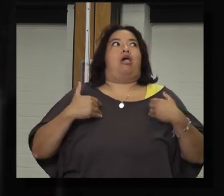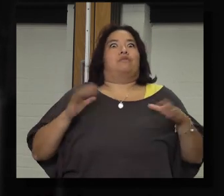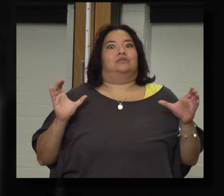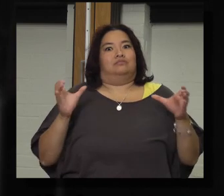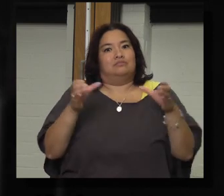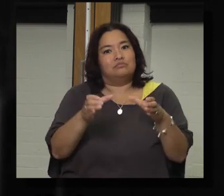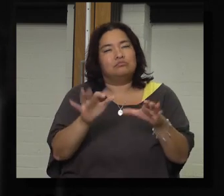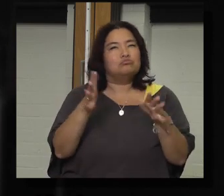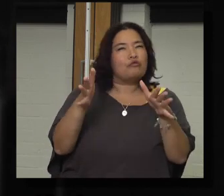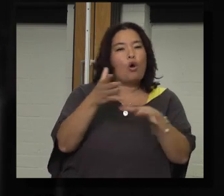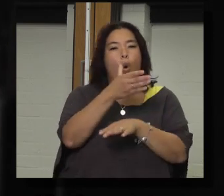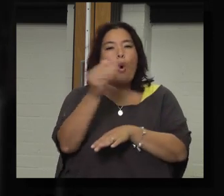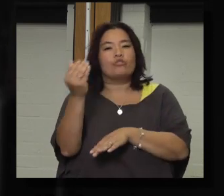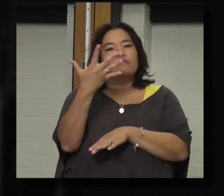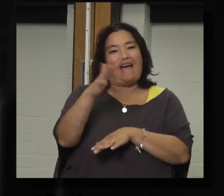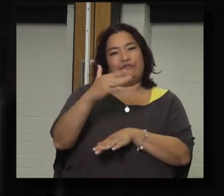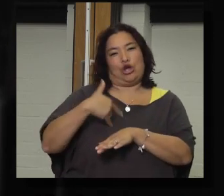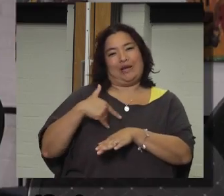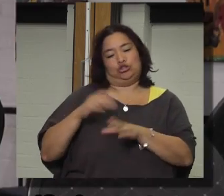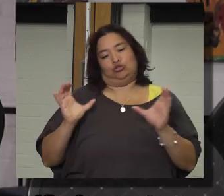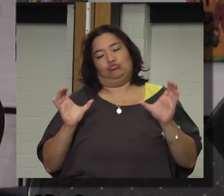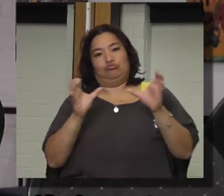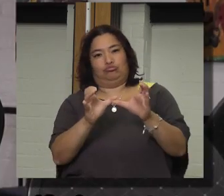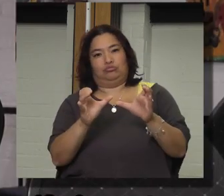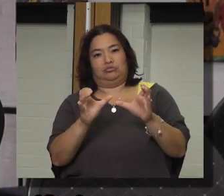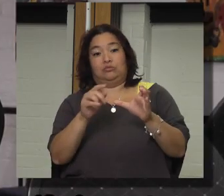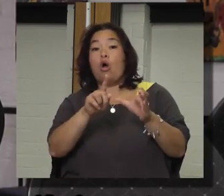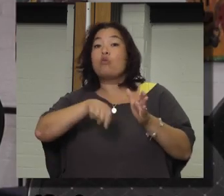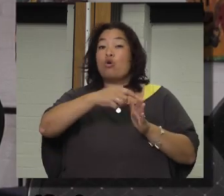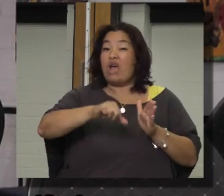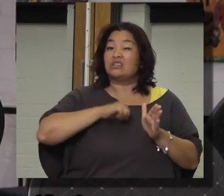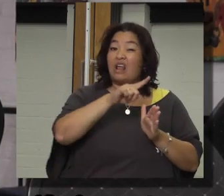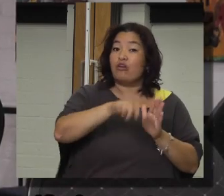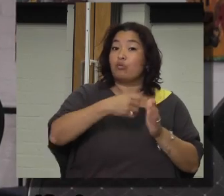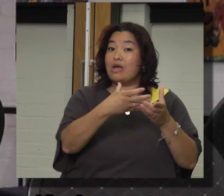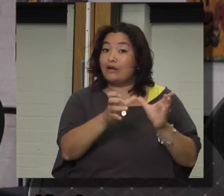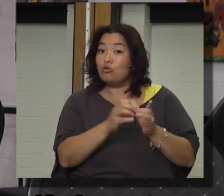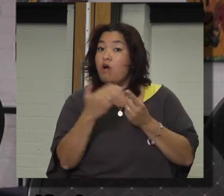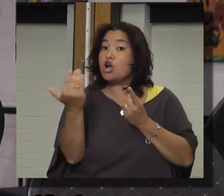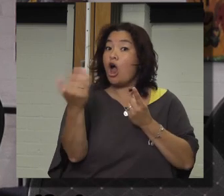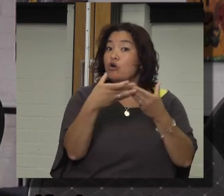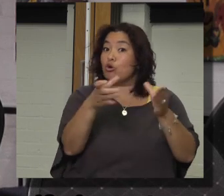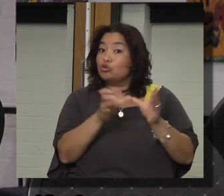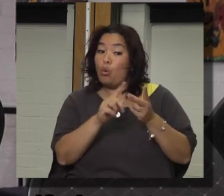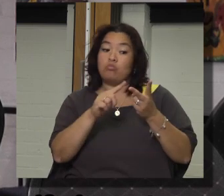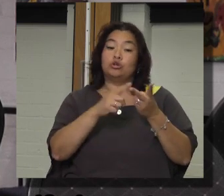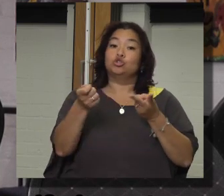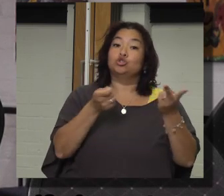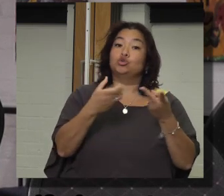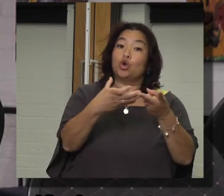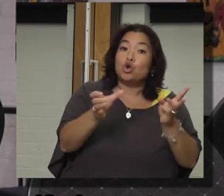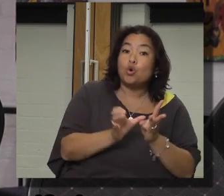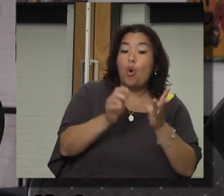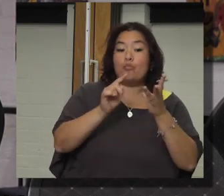Veel mensen, ongeveer 150, in het project zelf, projectgroep, klankbordgroep,